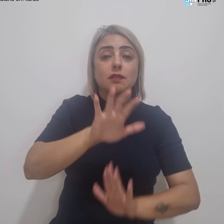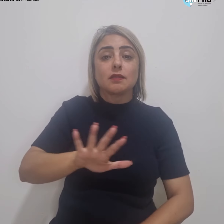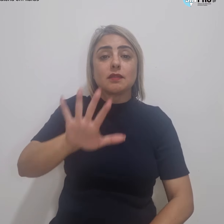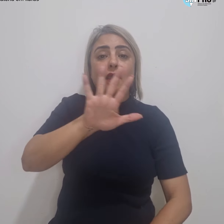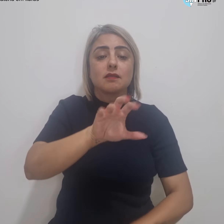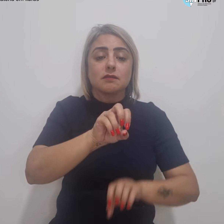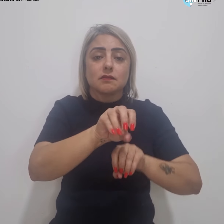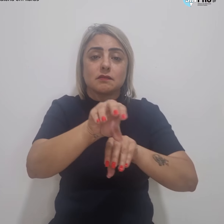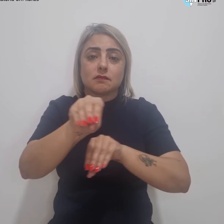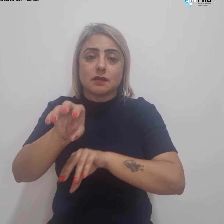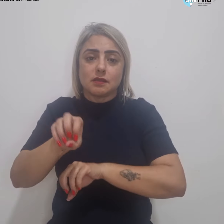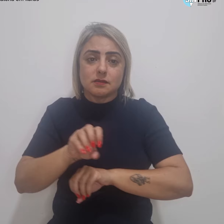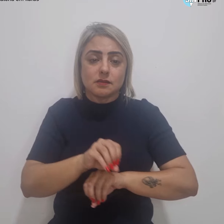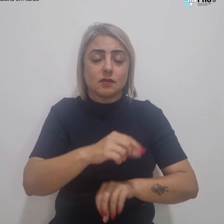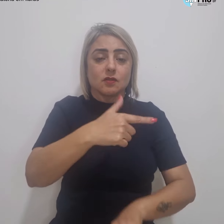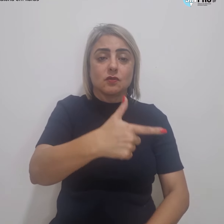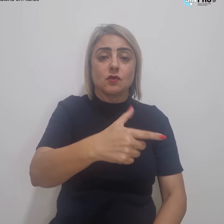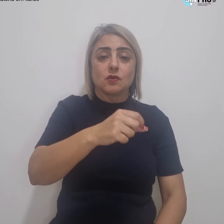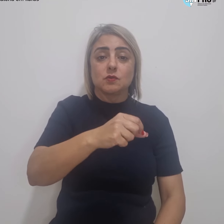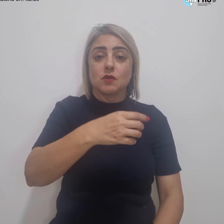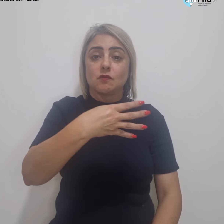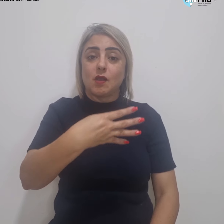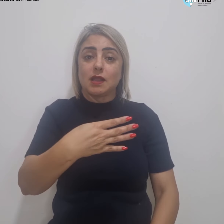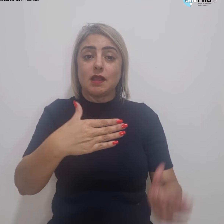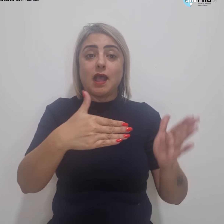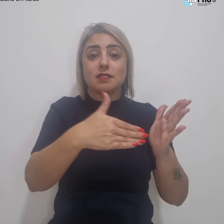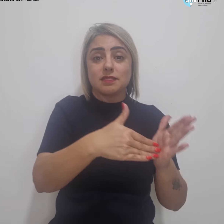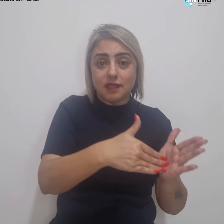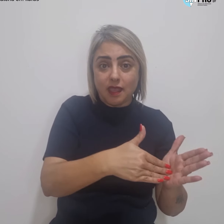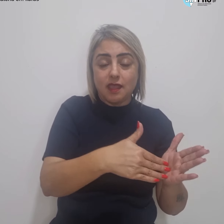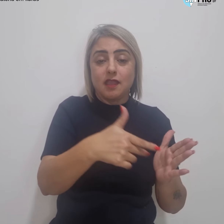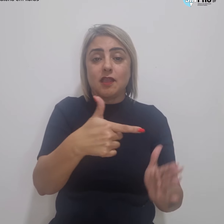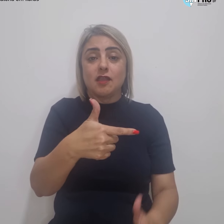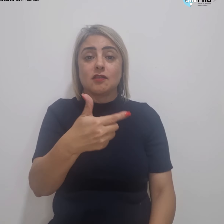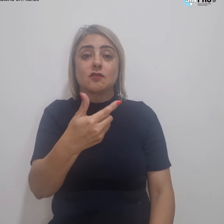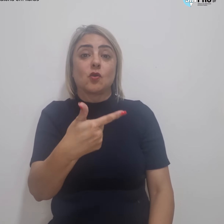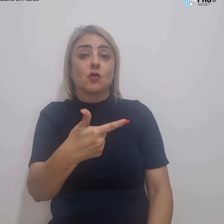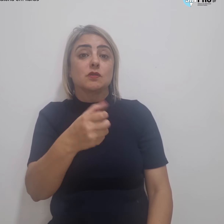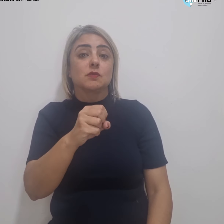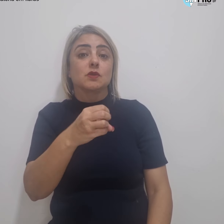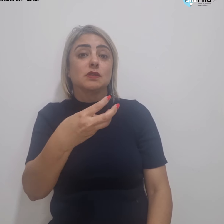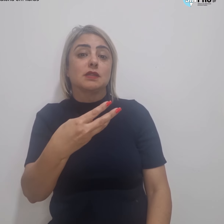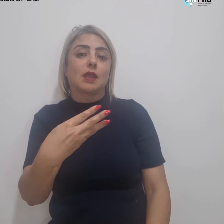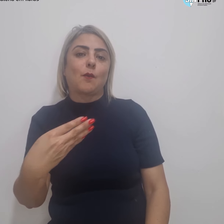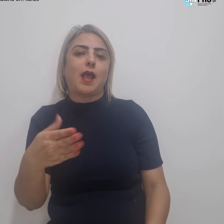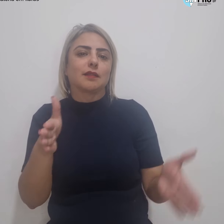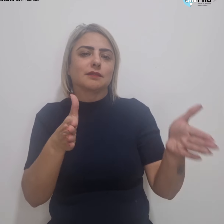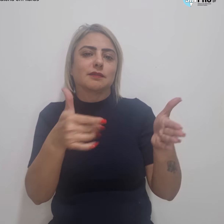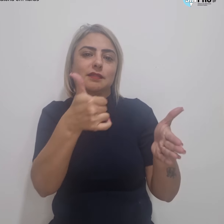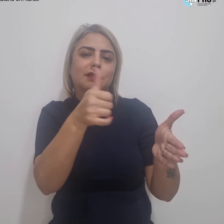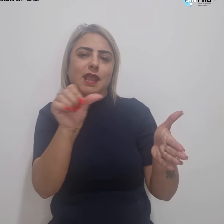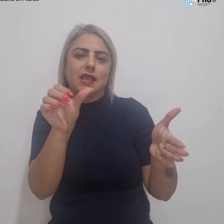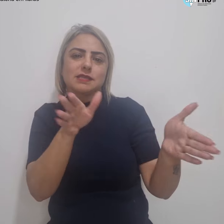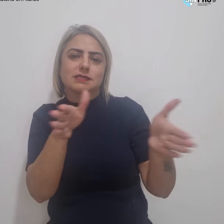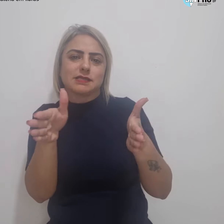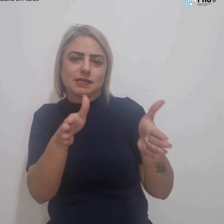Educação 2024-2034. No dia 11 de agosto, o